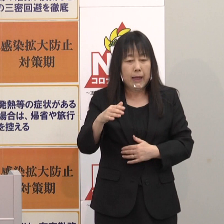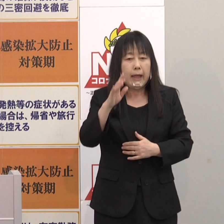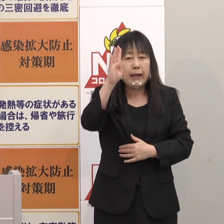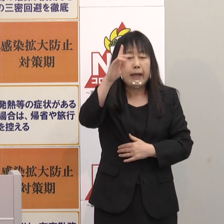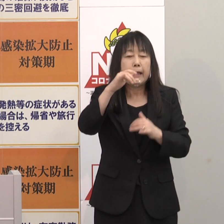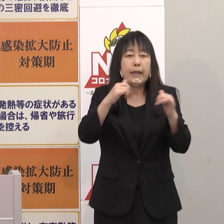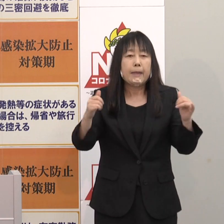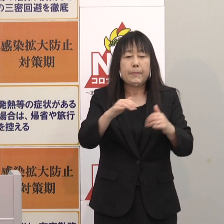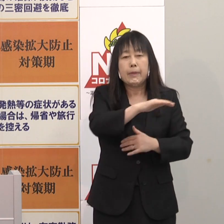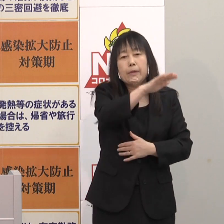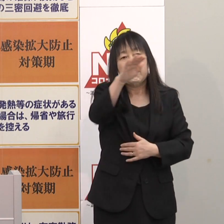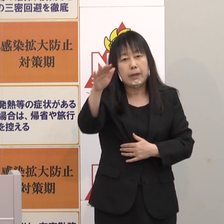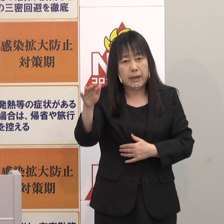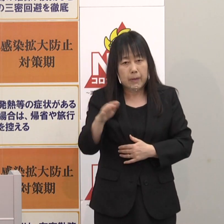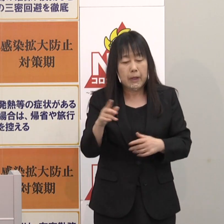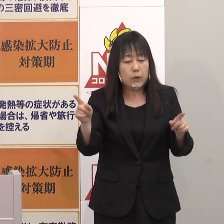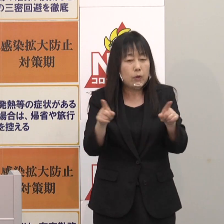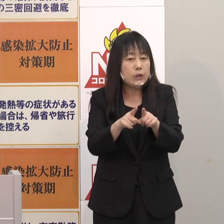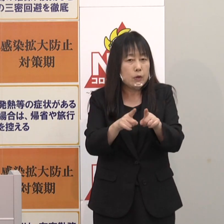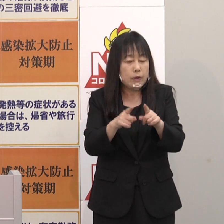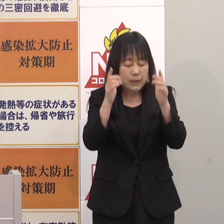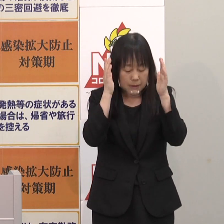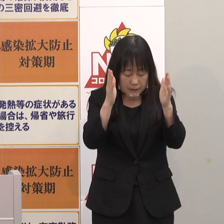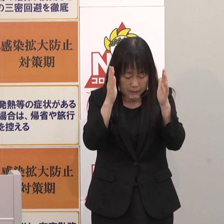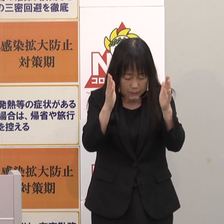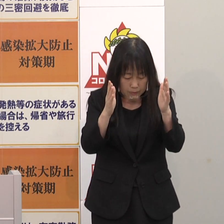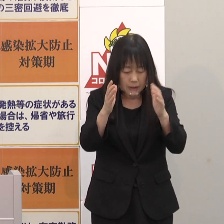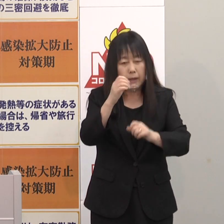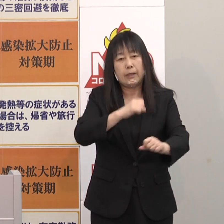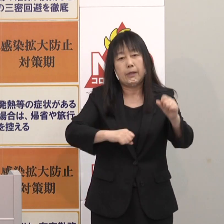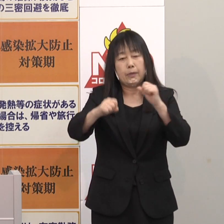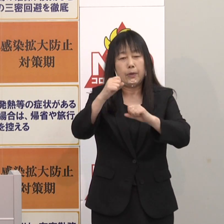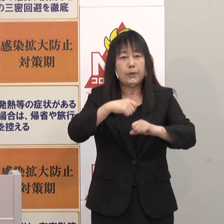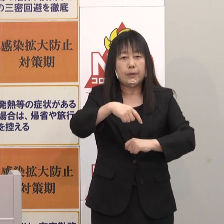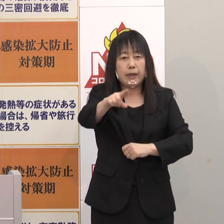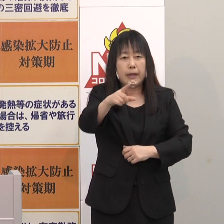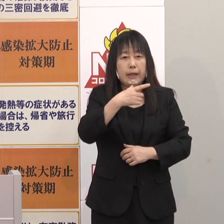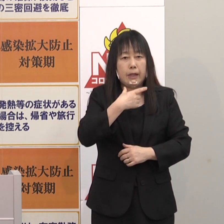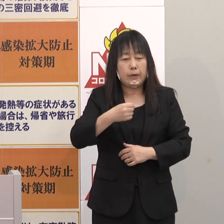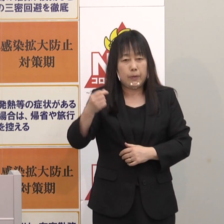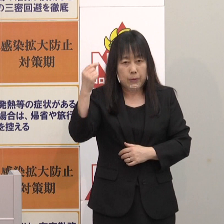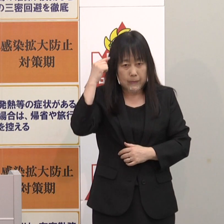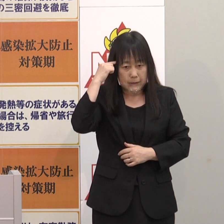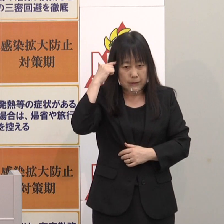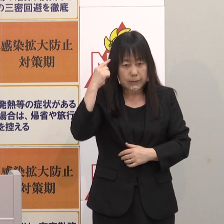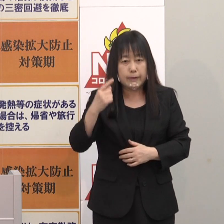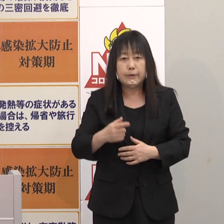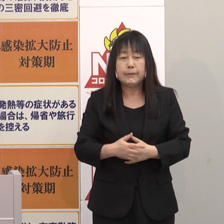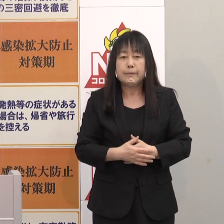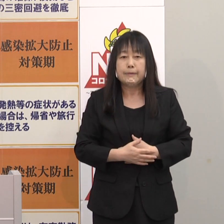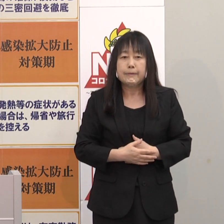と環境保全を第一に全力で取り組んでまいりたいと考えております。